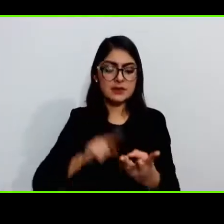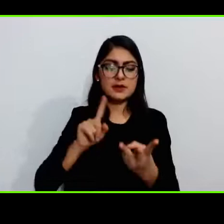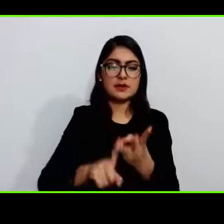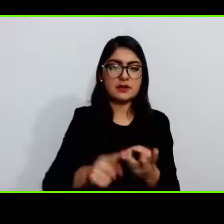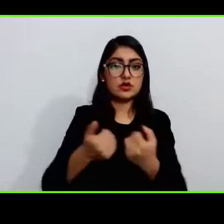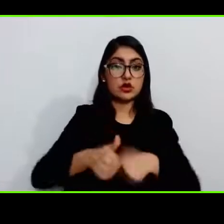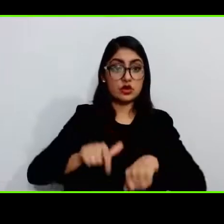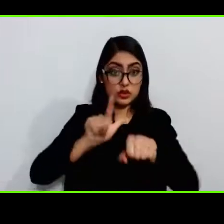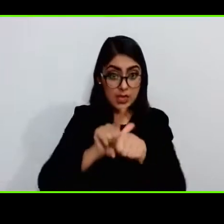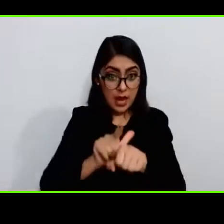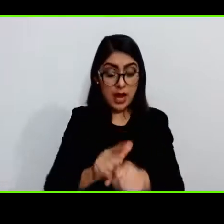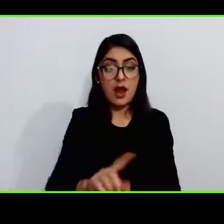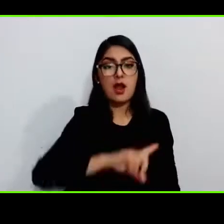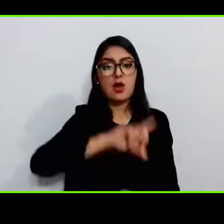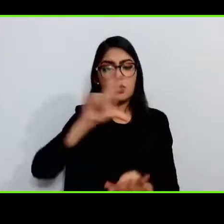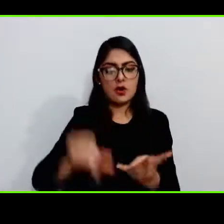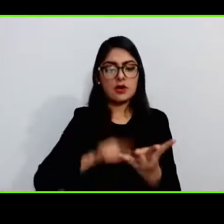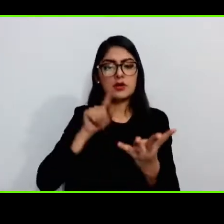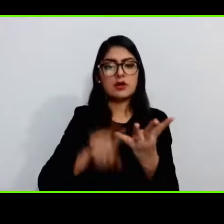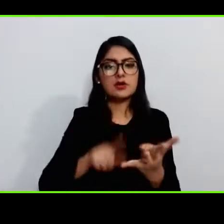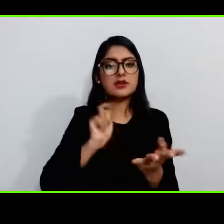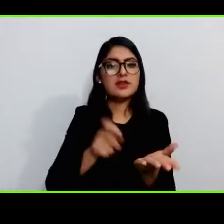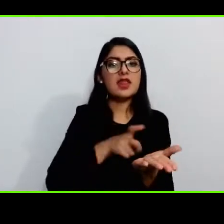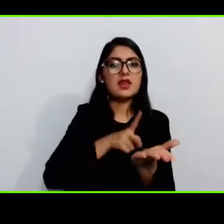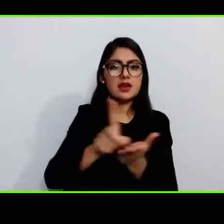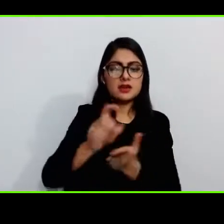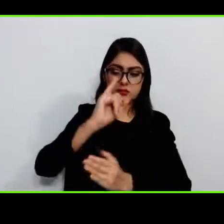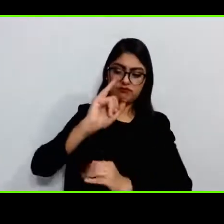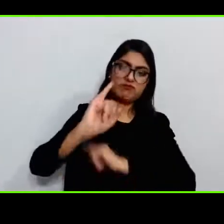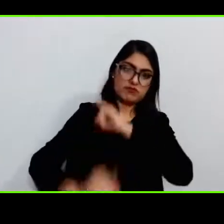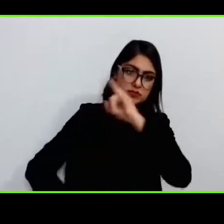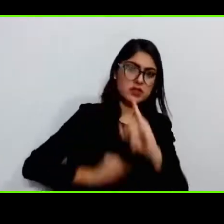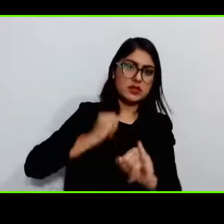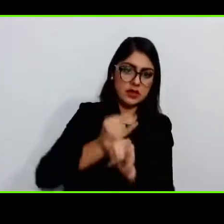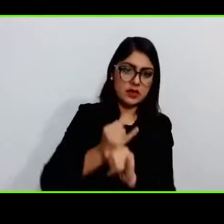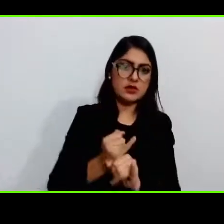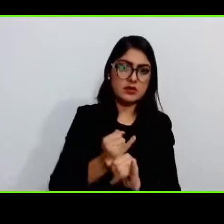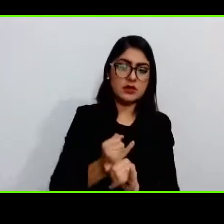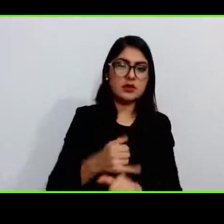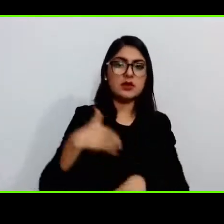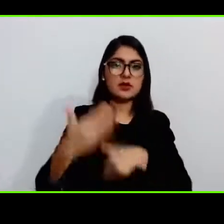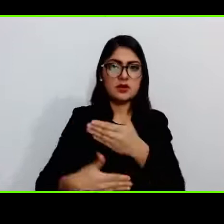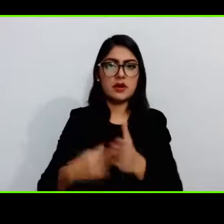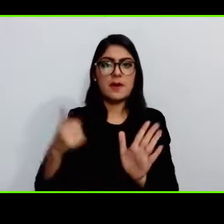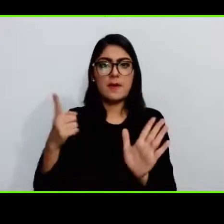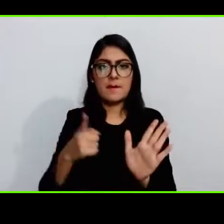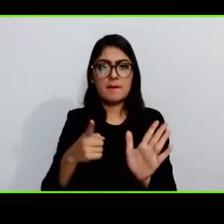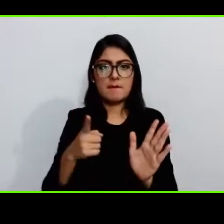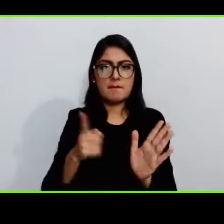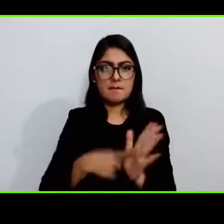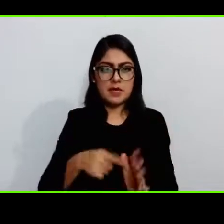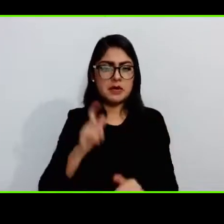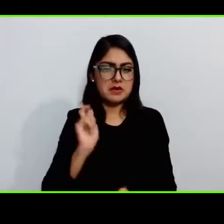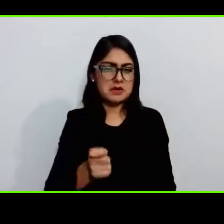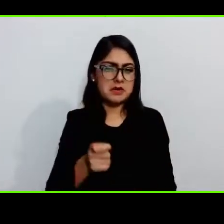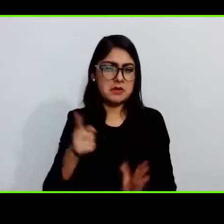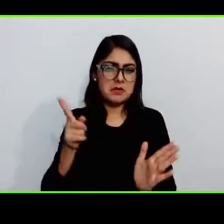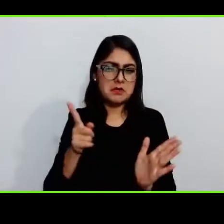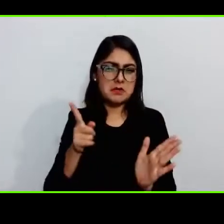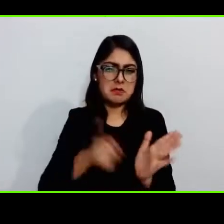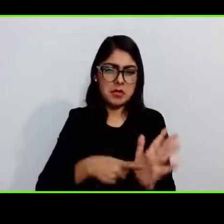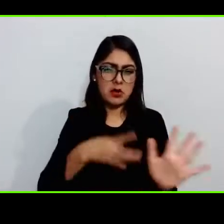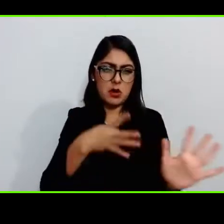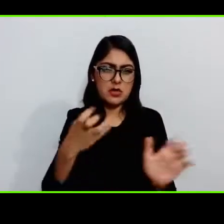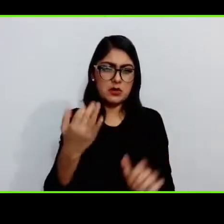su internacionalización ya en el siglo XX, en la segunda mitad del siglo XX. Y dentro de la segunda mitad del siglo